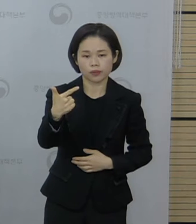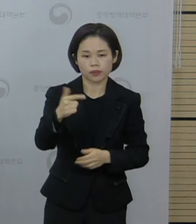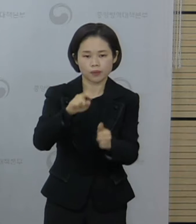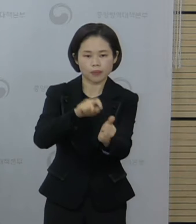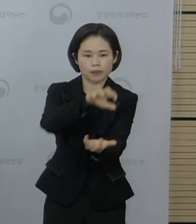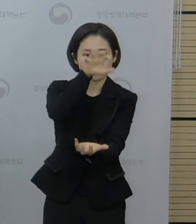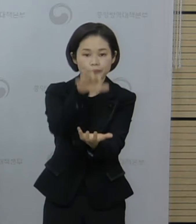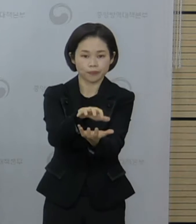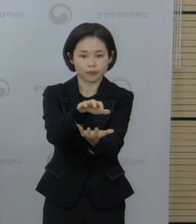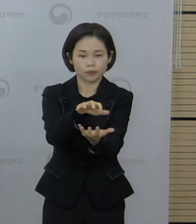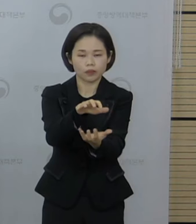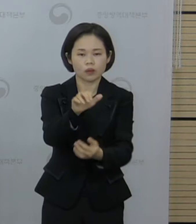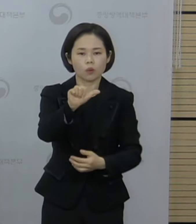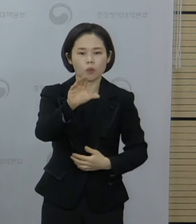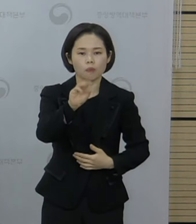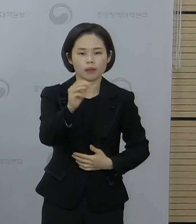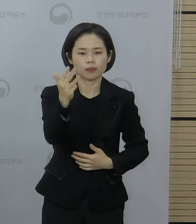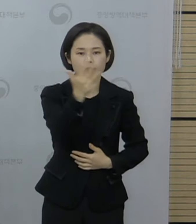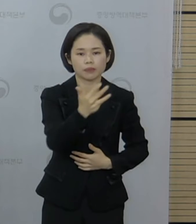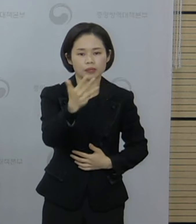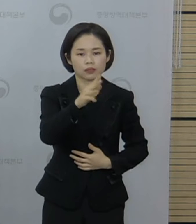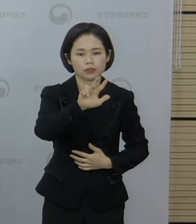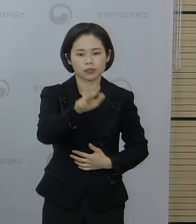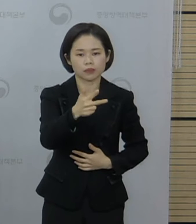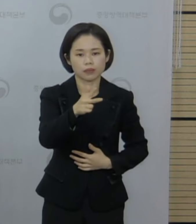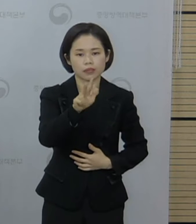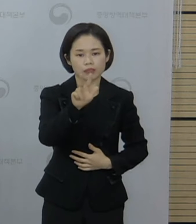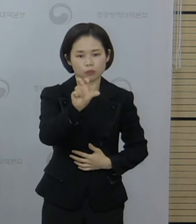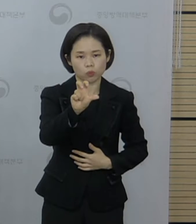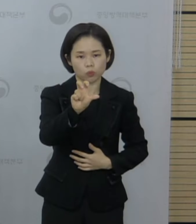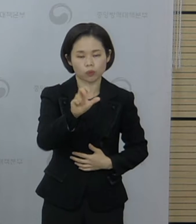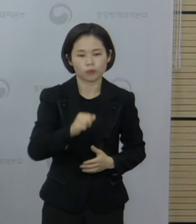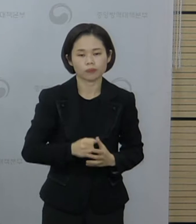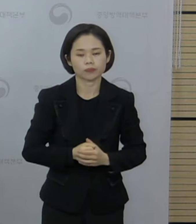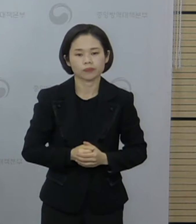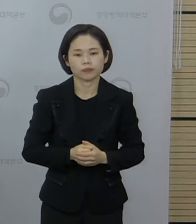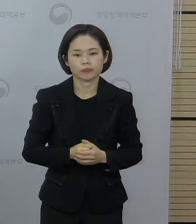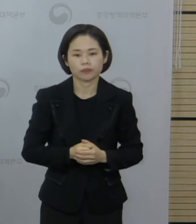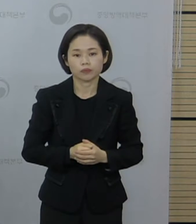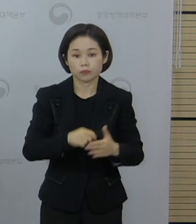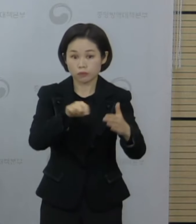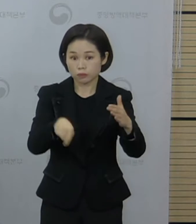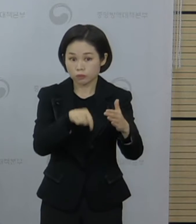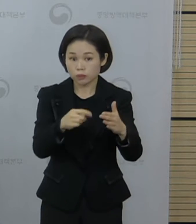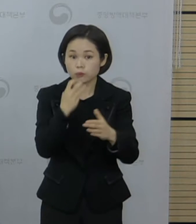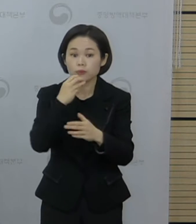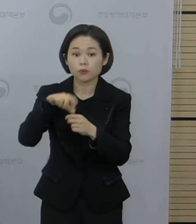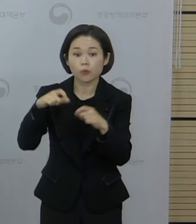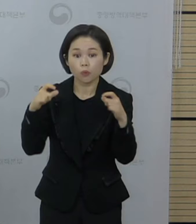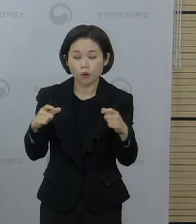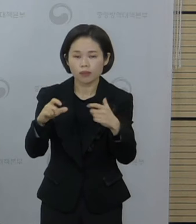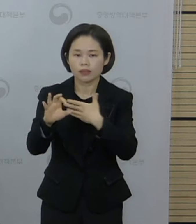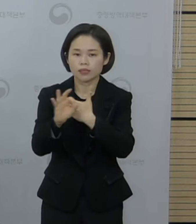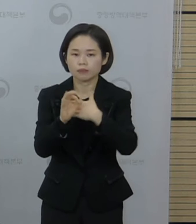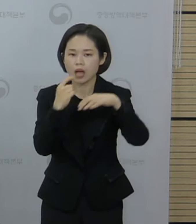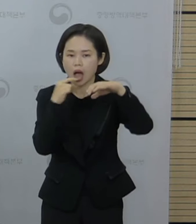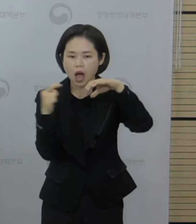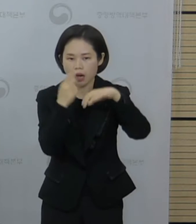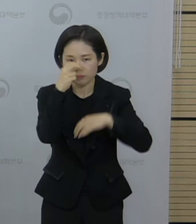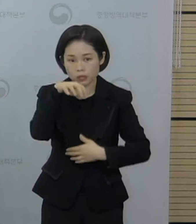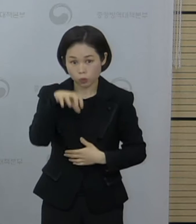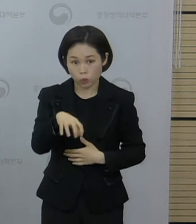누적 확진 자수는 58,700 25명 입니다 이 중에는 수도권 임시 선별검사